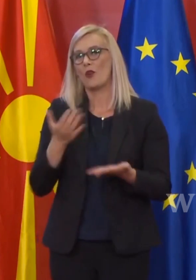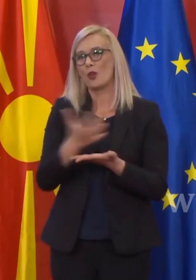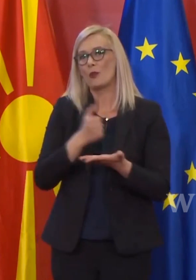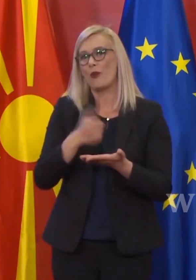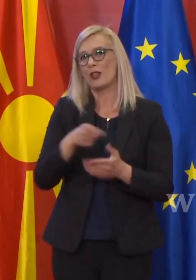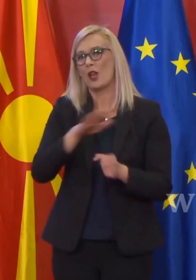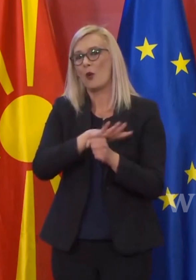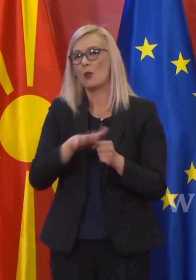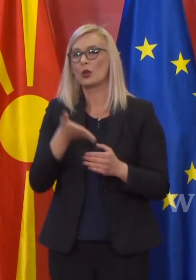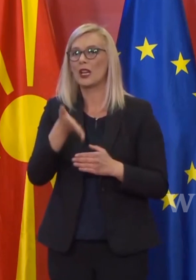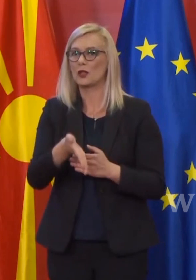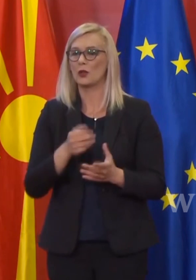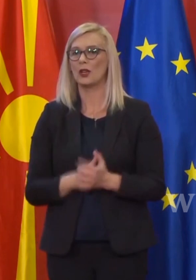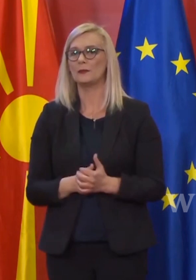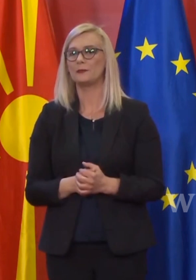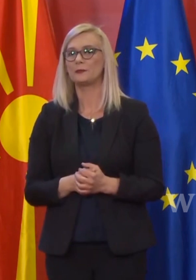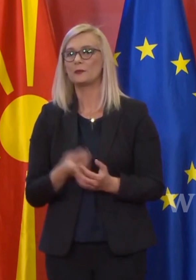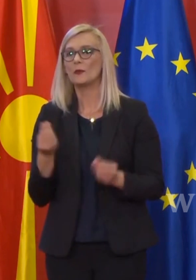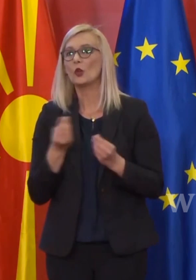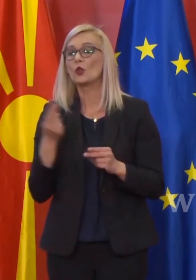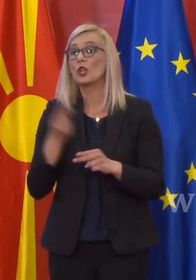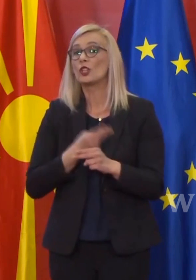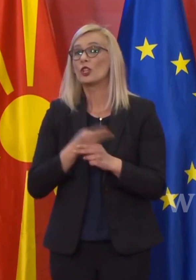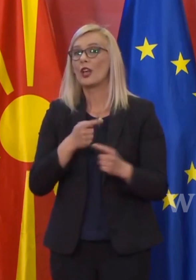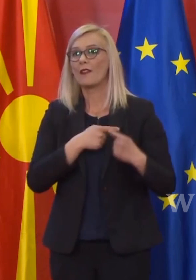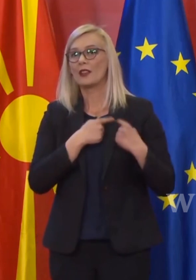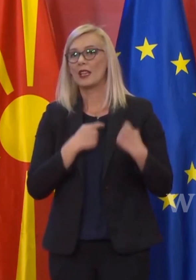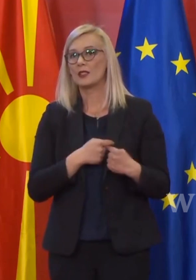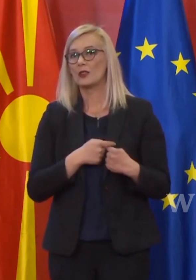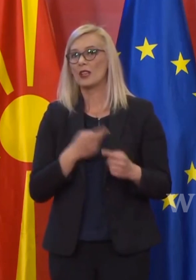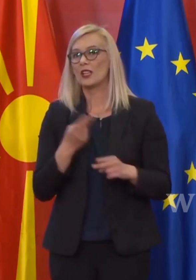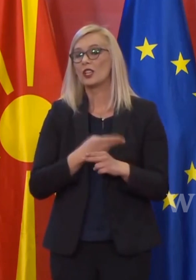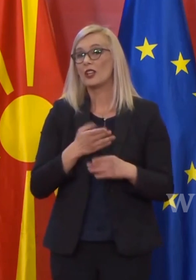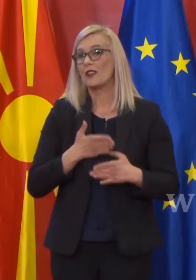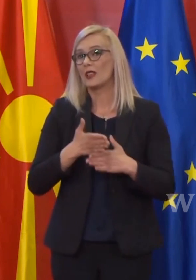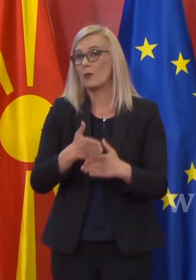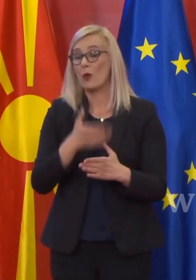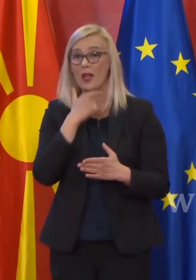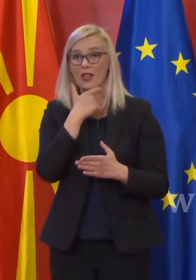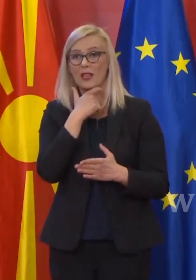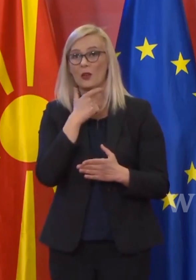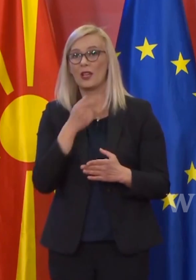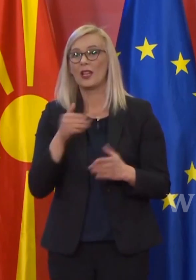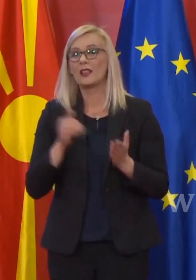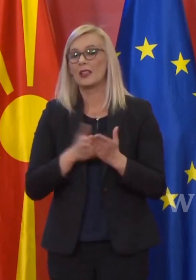që duhet. Shteti është solidar, shteti ndihmon ekonomisë, por duhet të ndihmojnë edhe ata vetë.